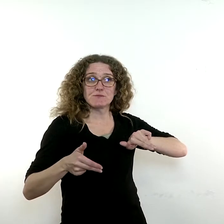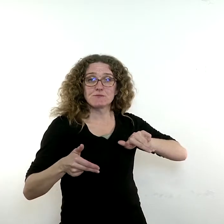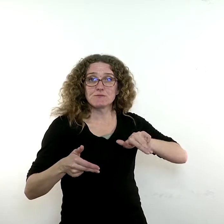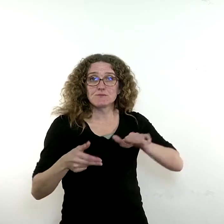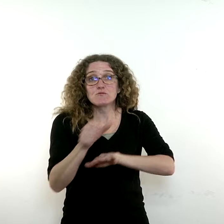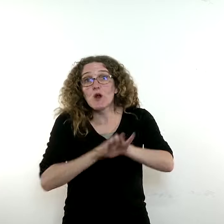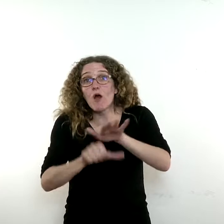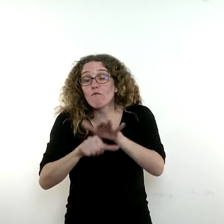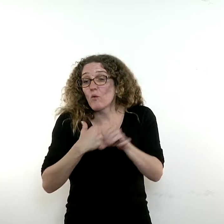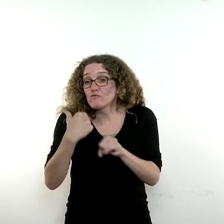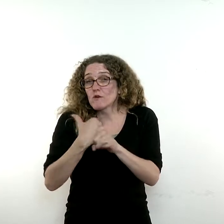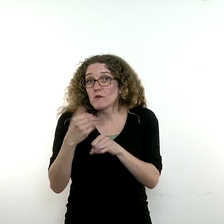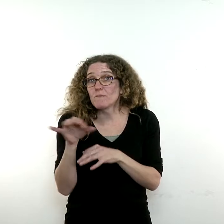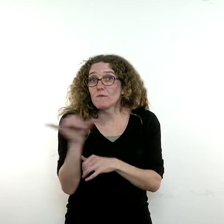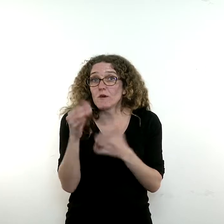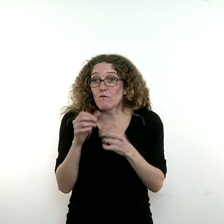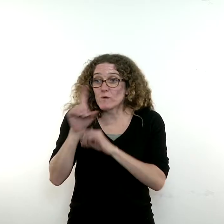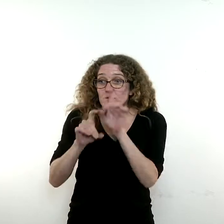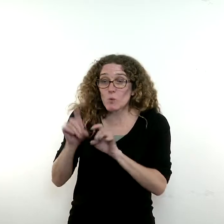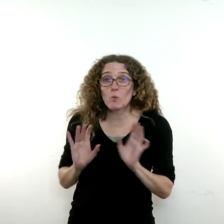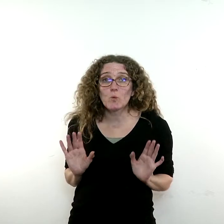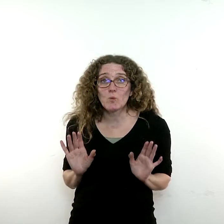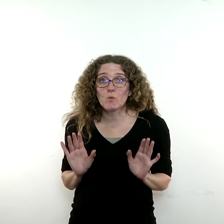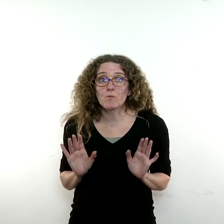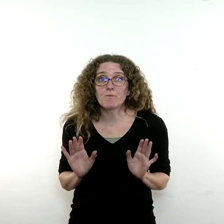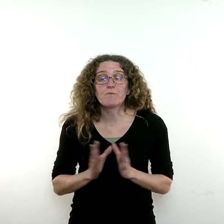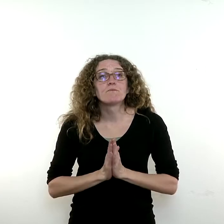qui demande des précisions auprès de Sonia Kerat-Gevel.